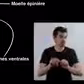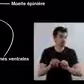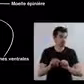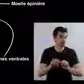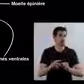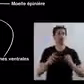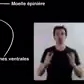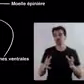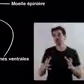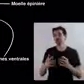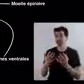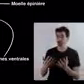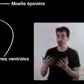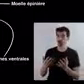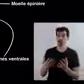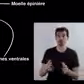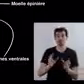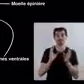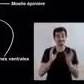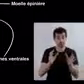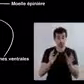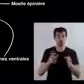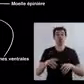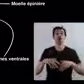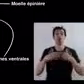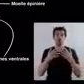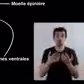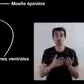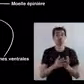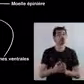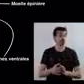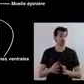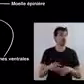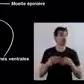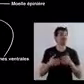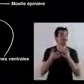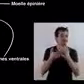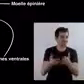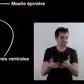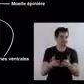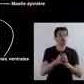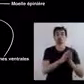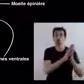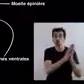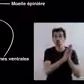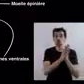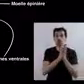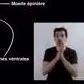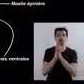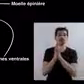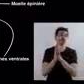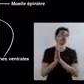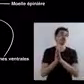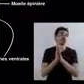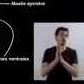ce récepteur. Puis, cette information nerveuse circule le long d'un prolongement appelé dendrite jusqu'au